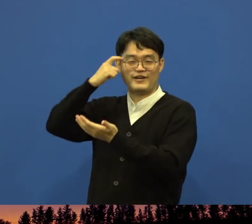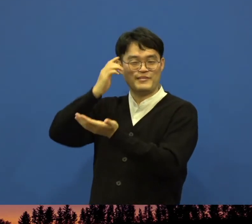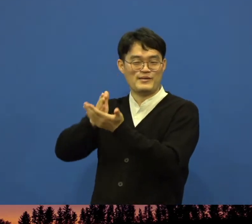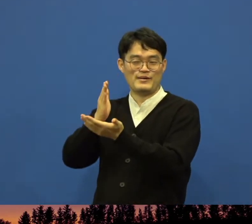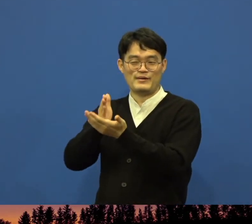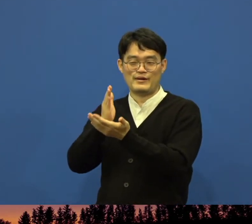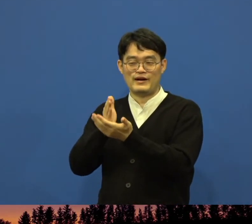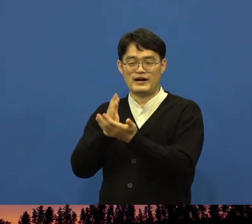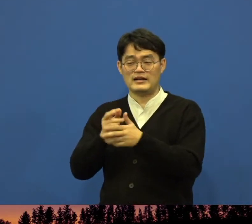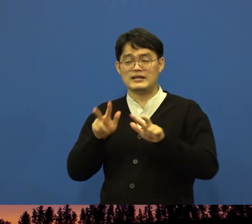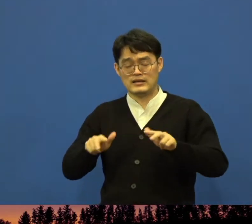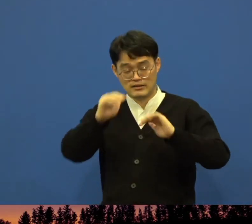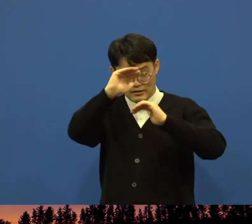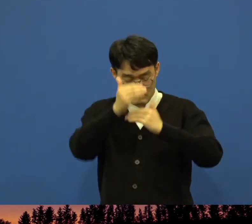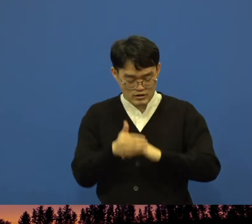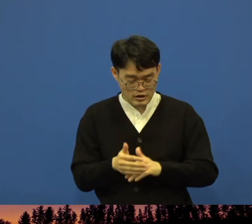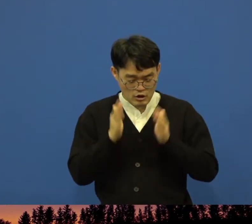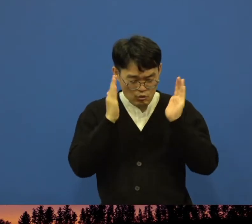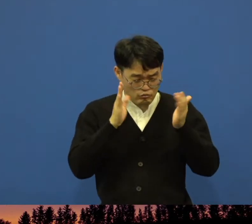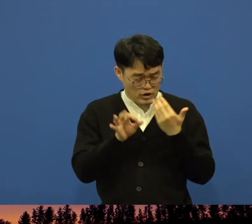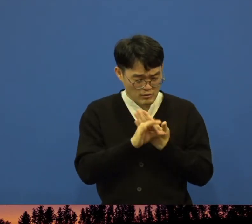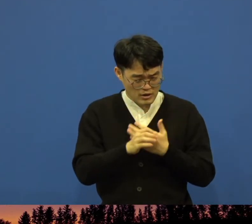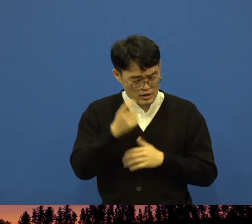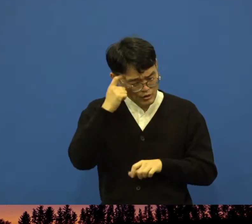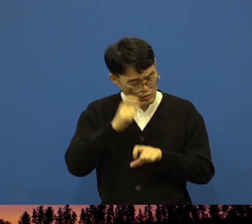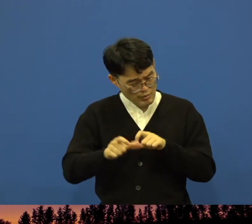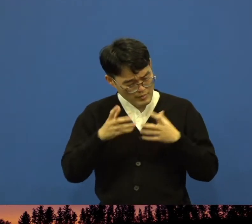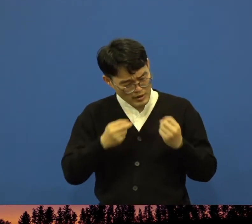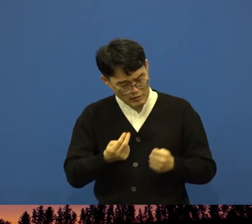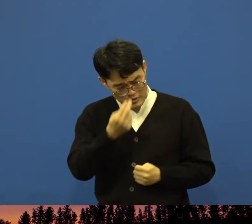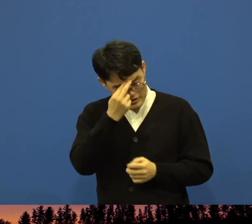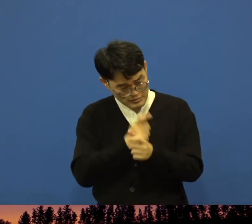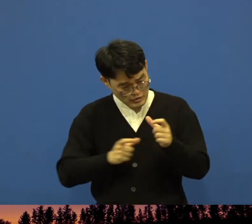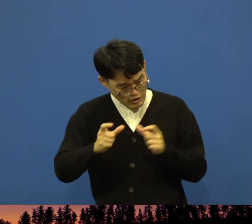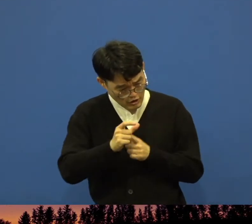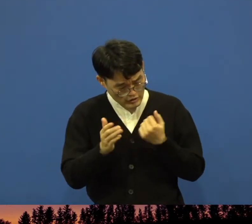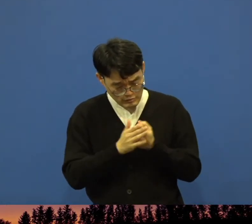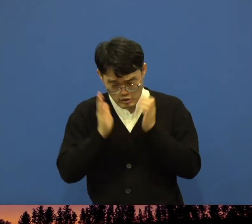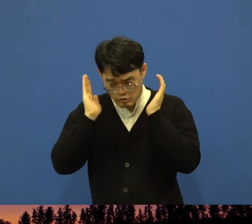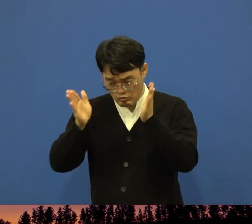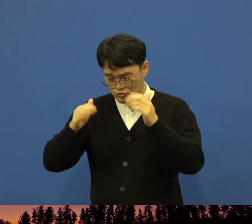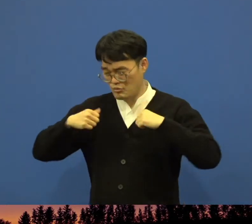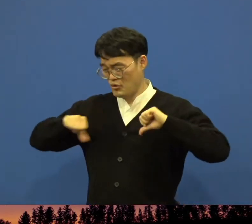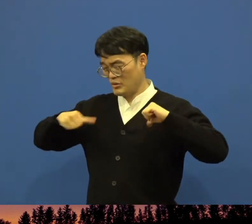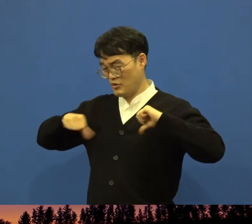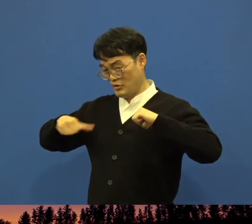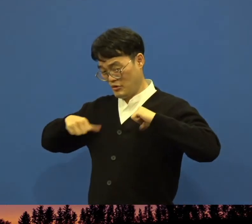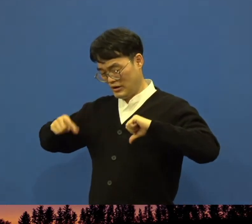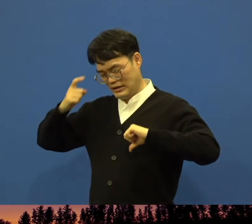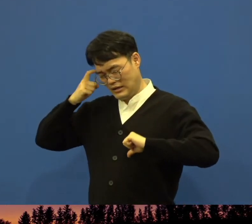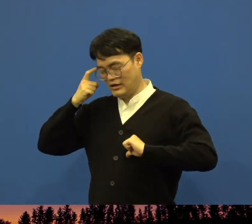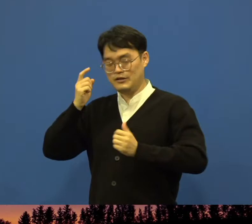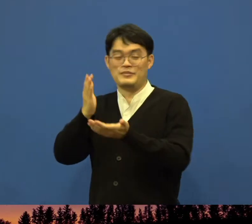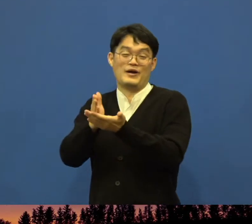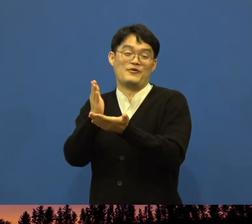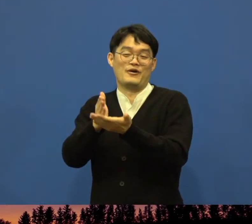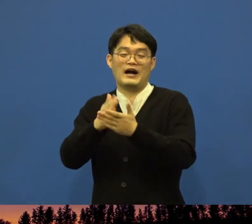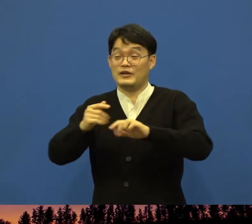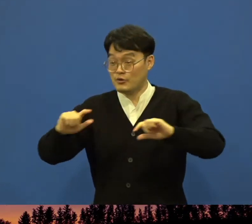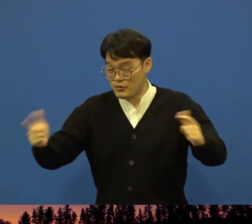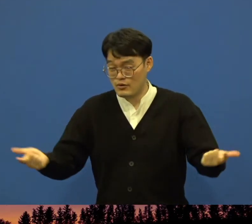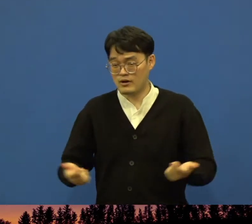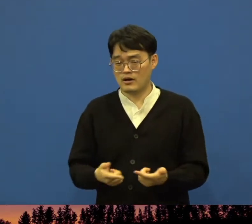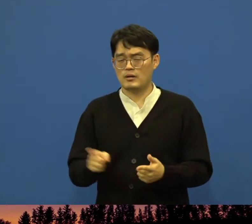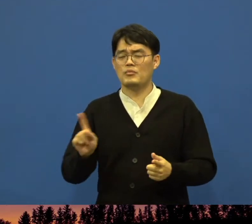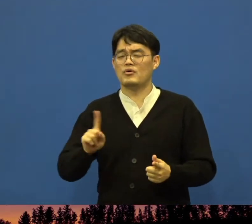예. 여기 구절 자체로는 공부를 할수록 번뇌도 많아지고 근심이 더해졌다는 거예요. 공부하지 말라는 얘기가 아니에요. 여기